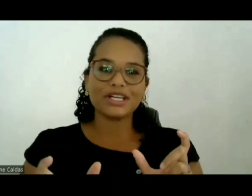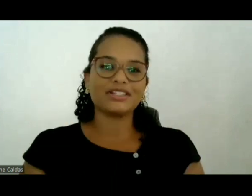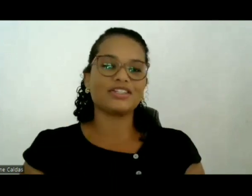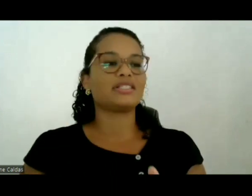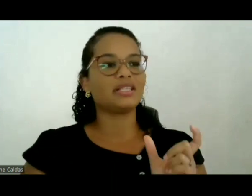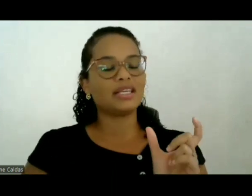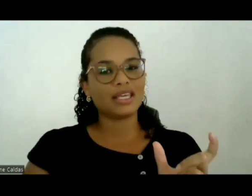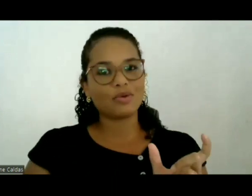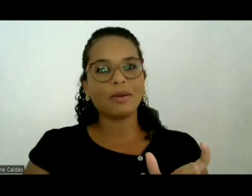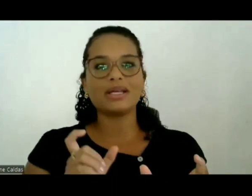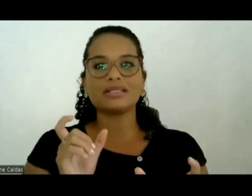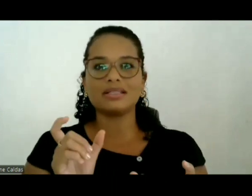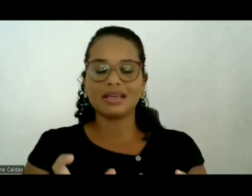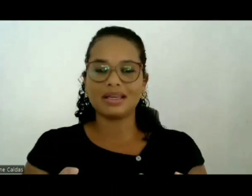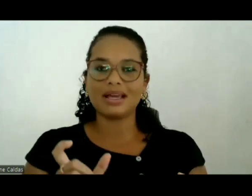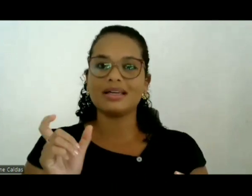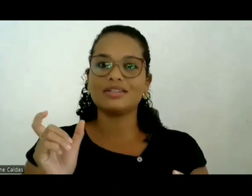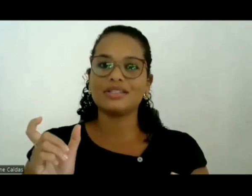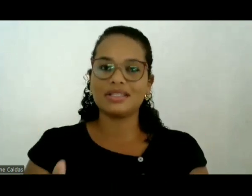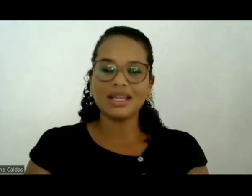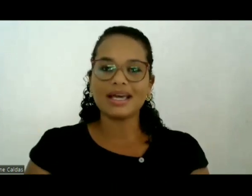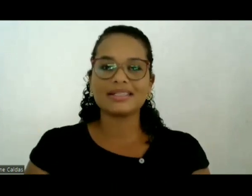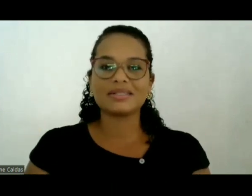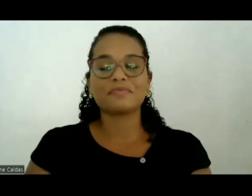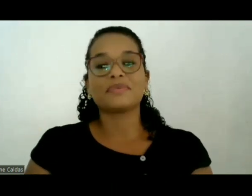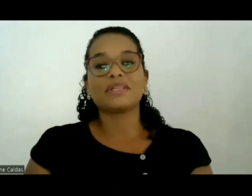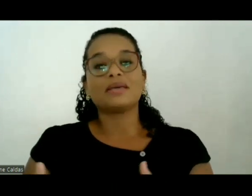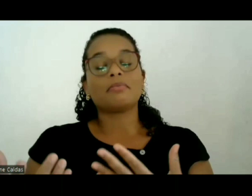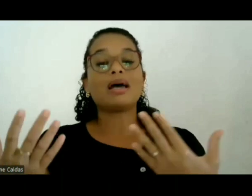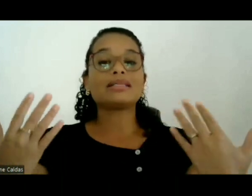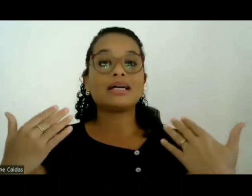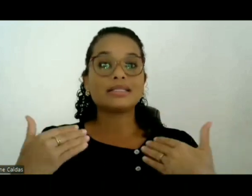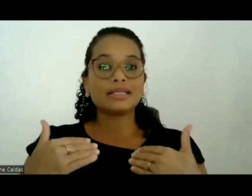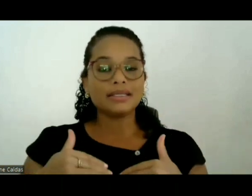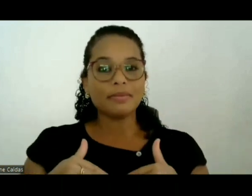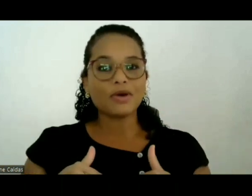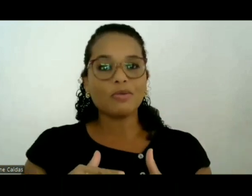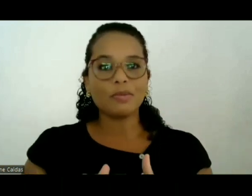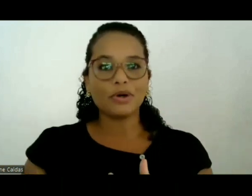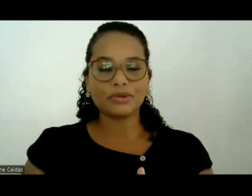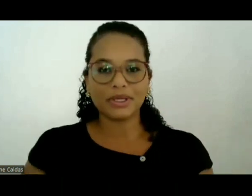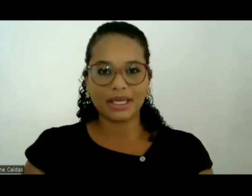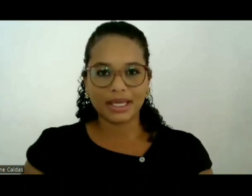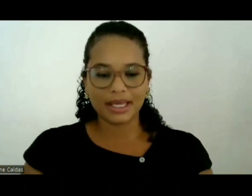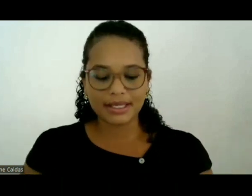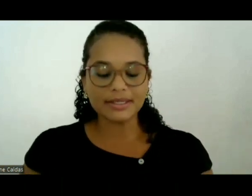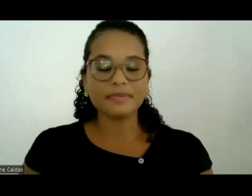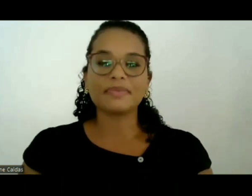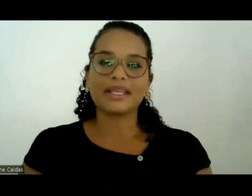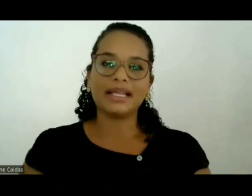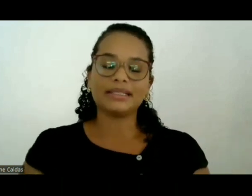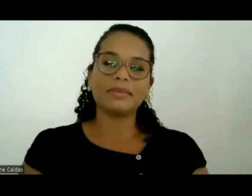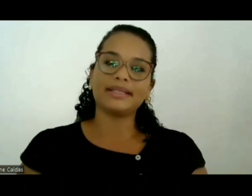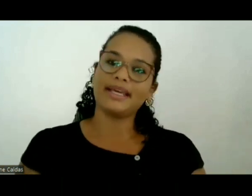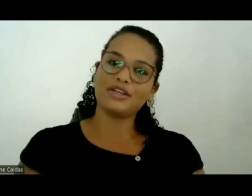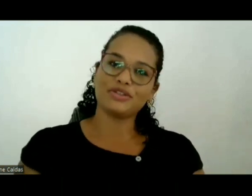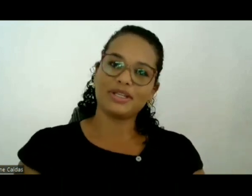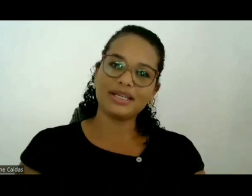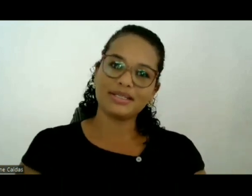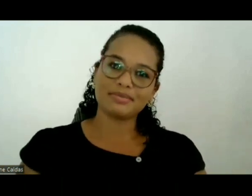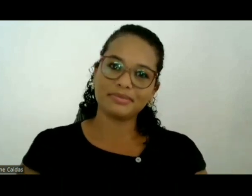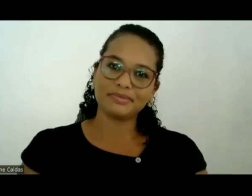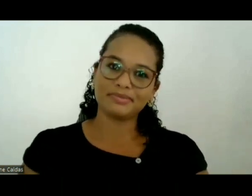próprio nome já diz Língua Brasileira de Sinais. Mas assim também como o português, ela também